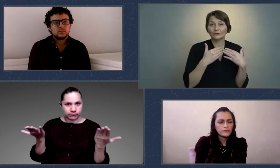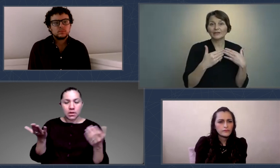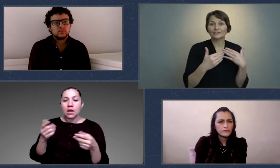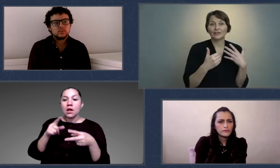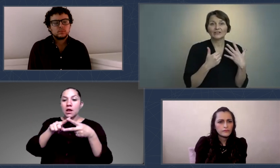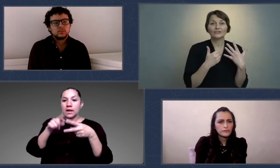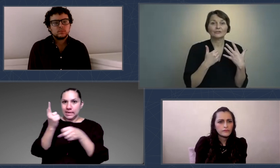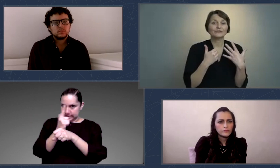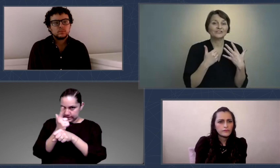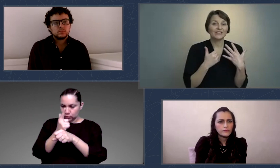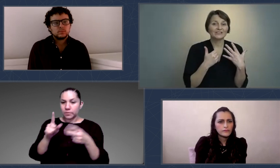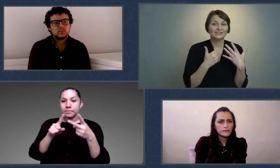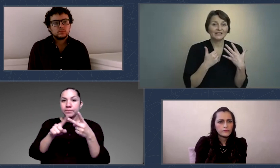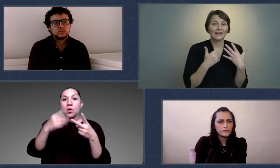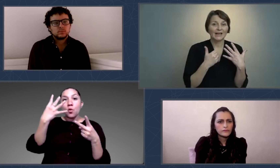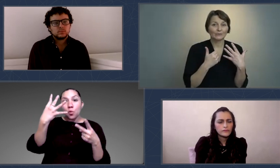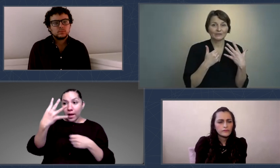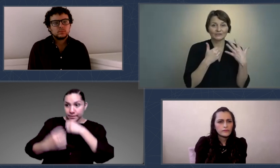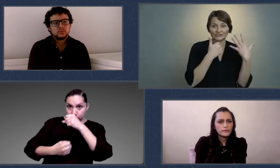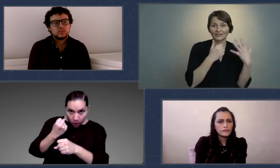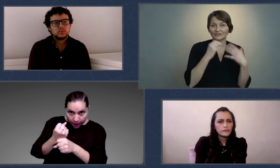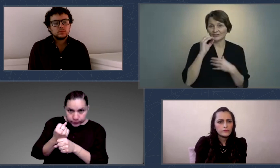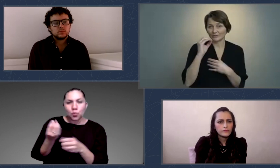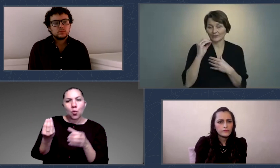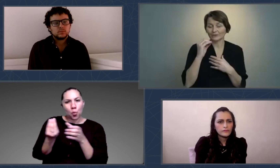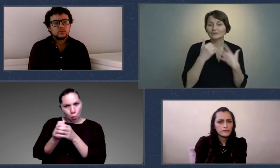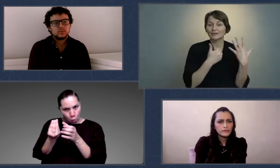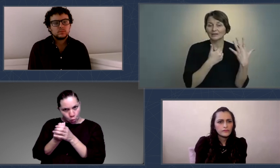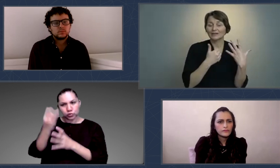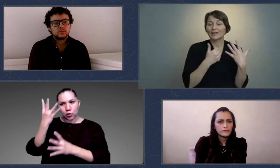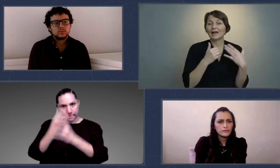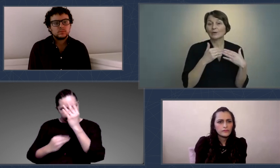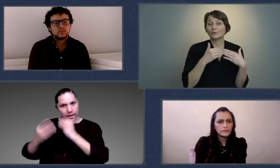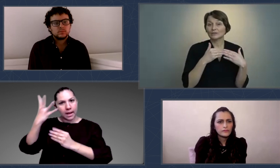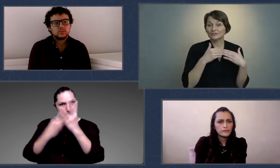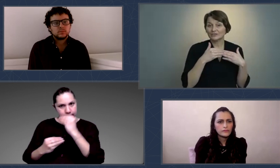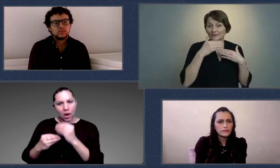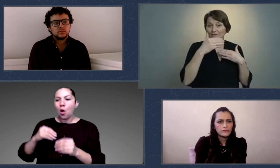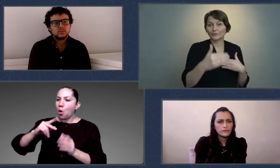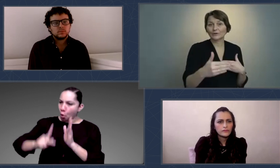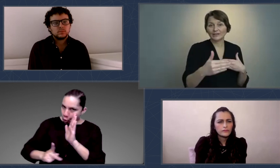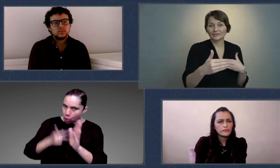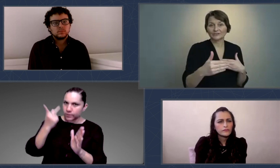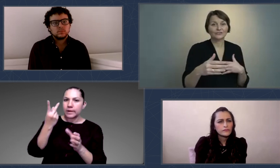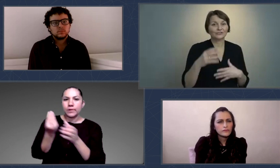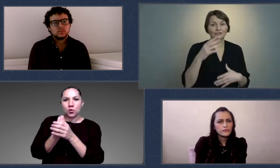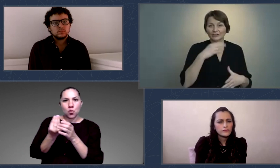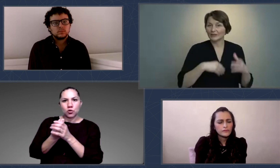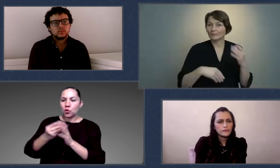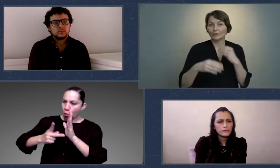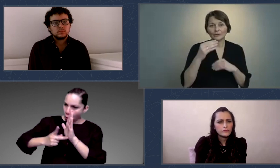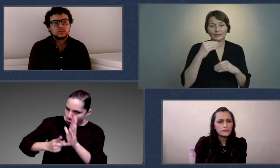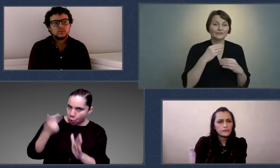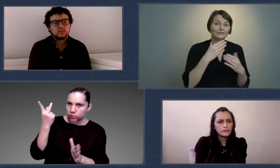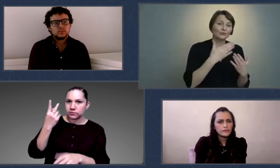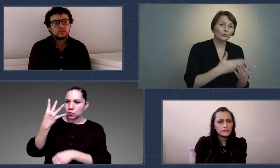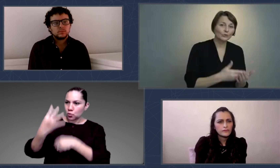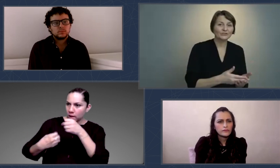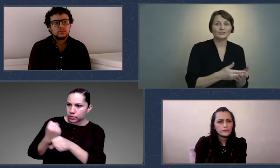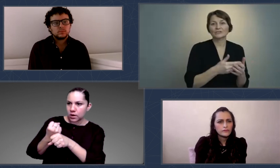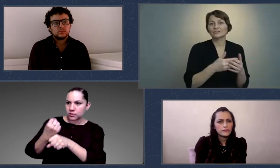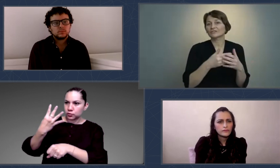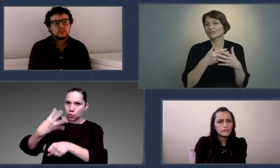a seguirte capacitando. Entonces, nosotros aquí en Holanda, cada 4 años tenemos que